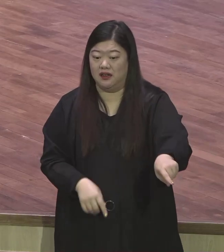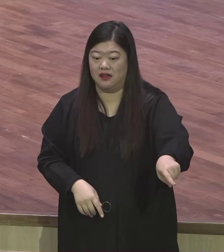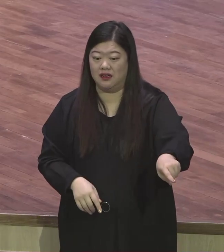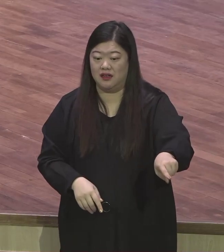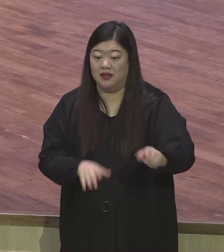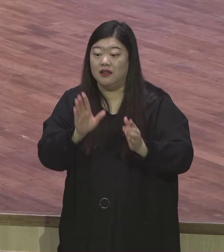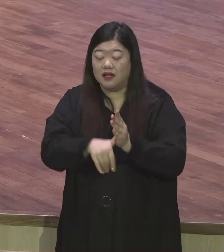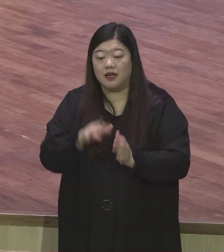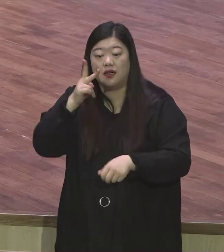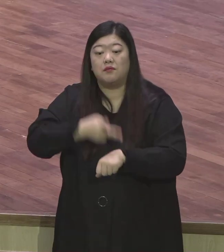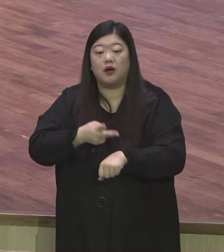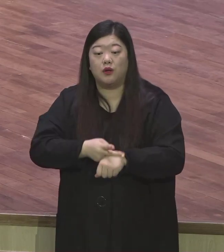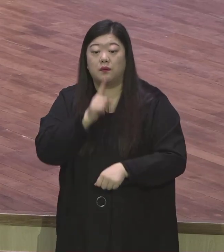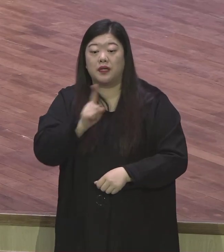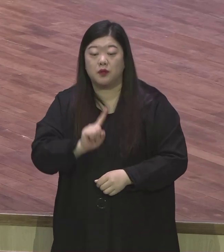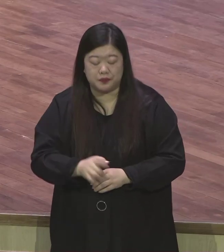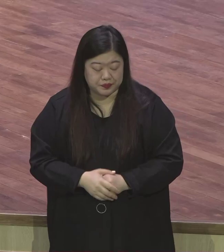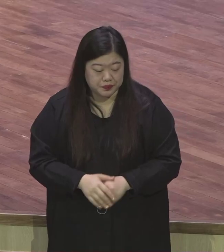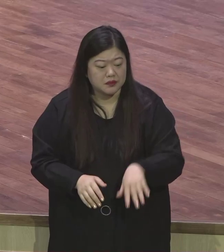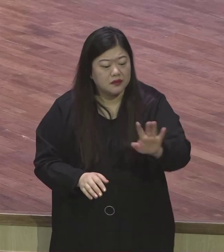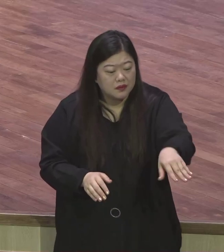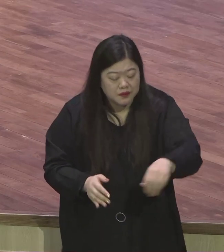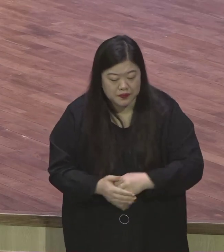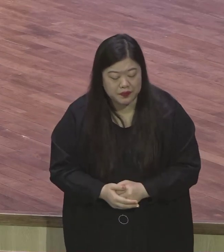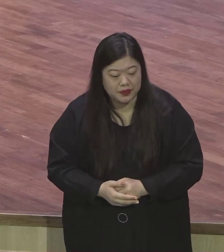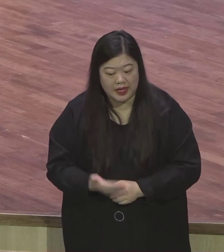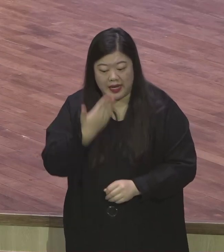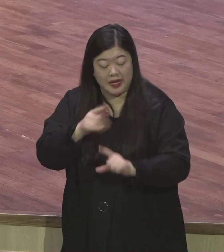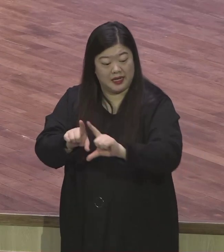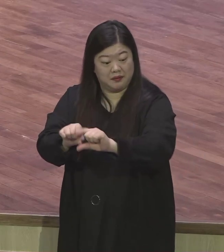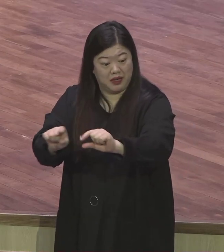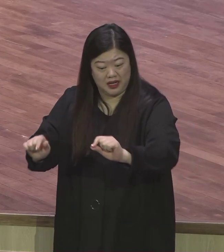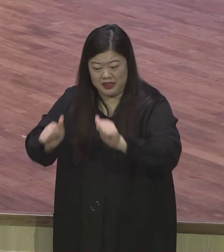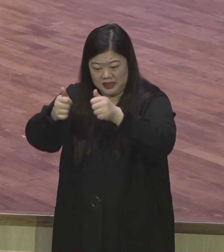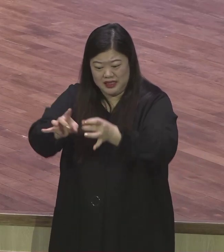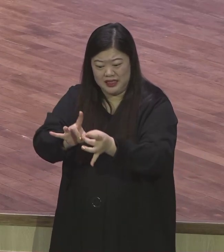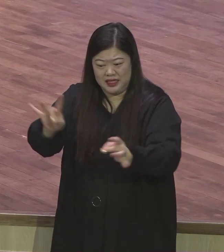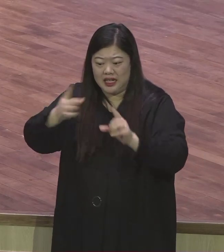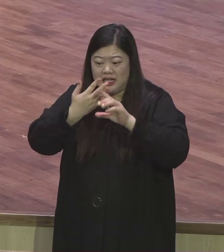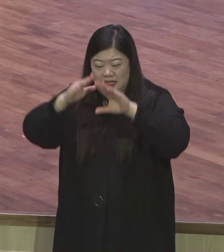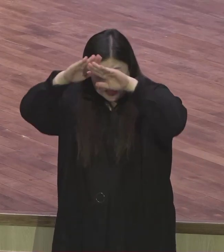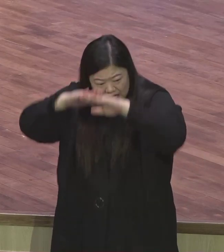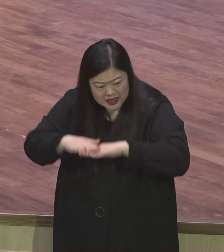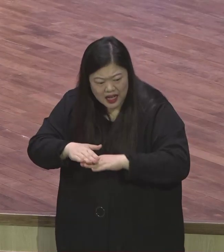그름을 떠나서 자기의 양심과 다른